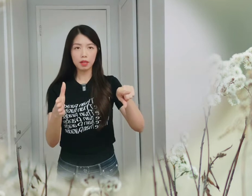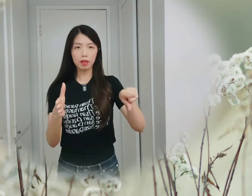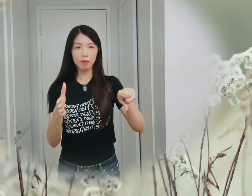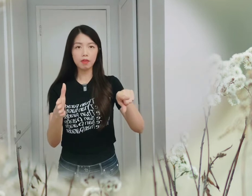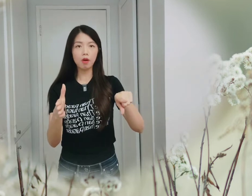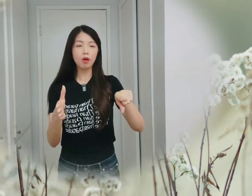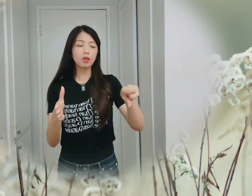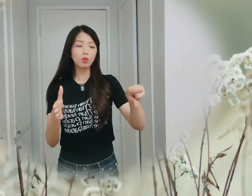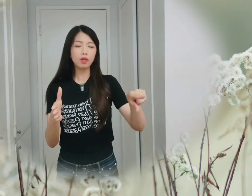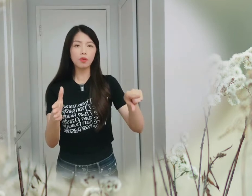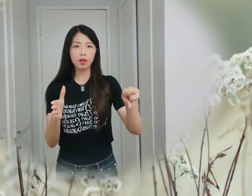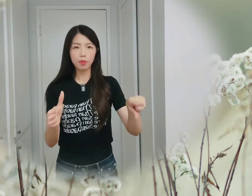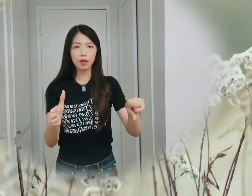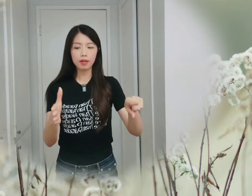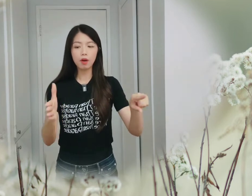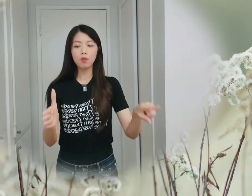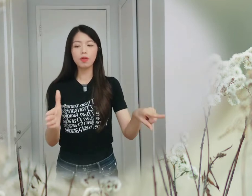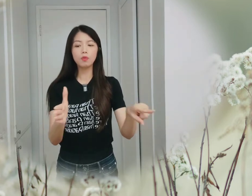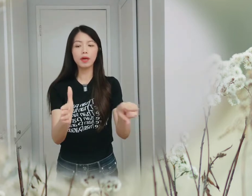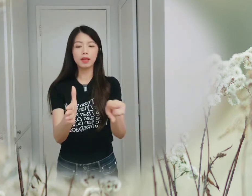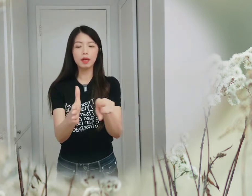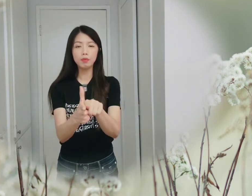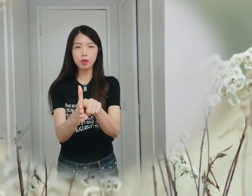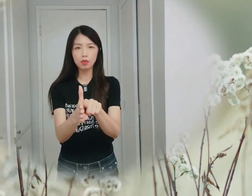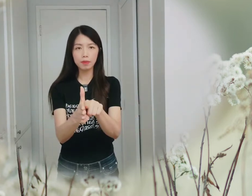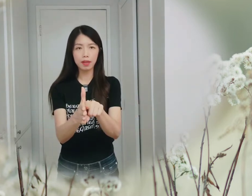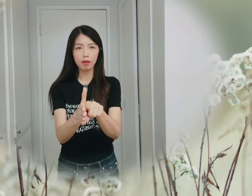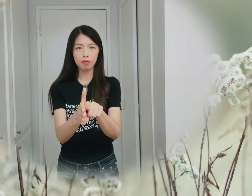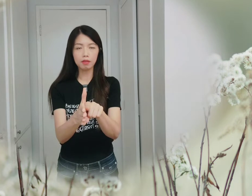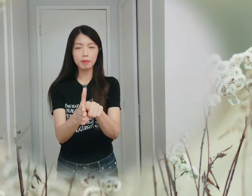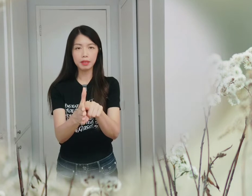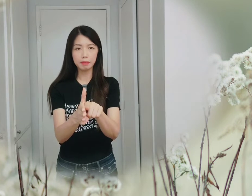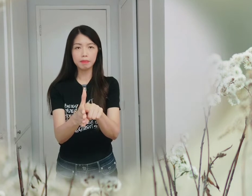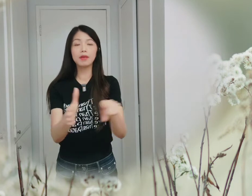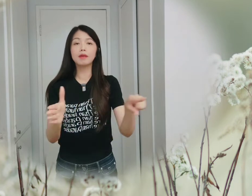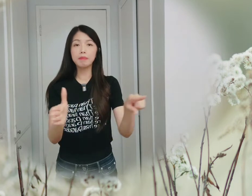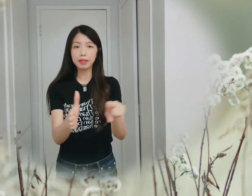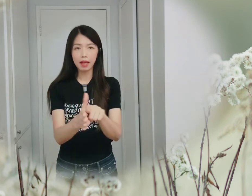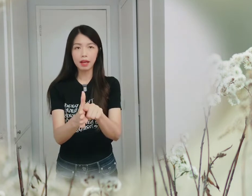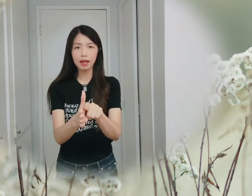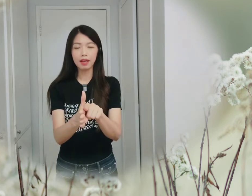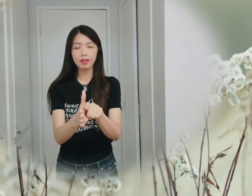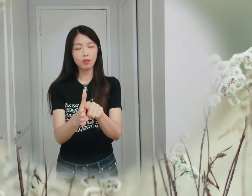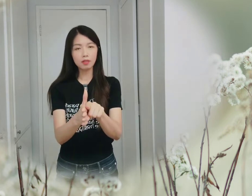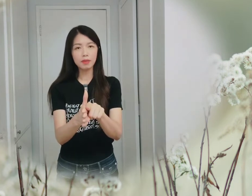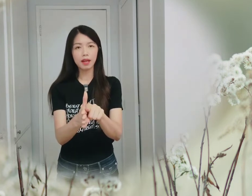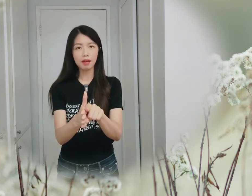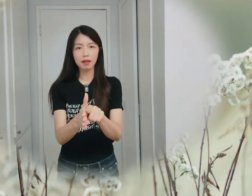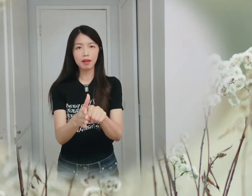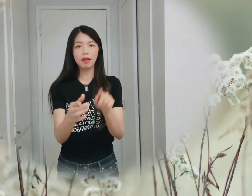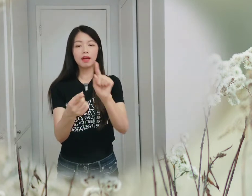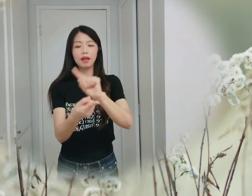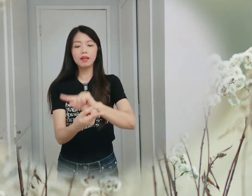검지를 이렇게 펴서 손등이 위를 보이게 해서 왼손 바닥에 붙여주시면 돼요. 믿다 이런